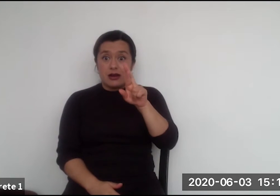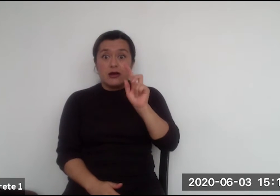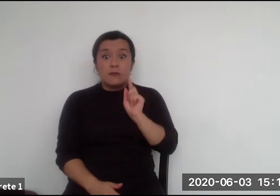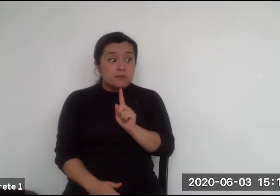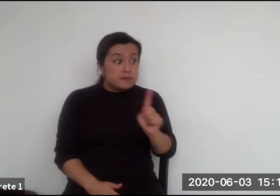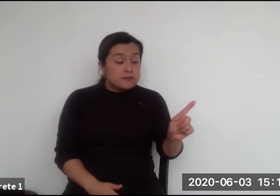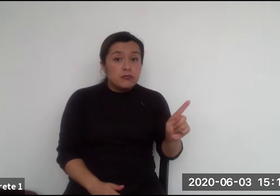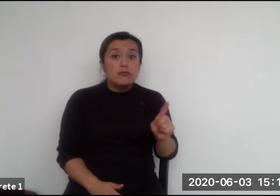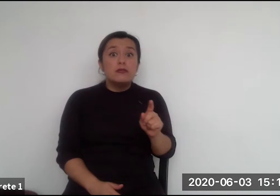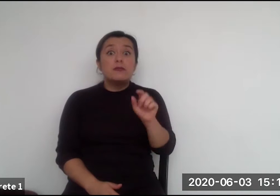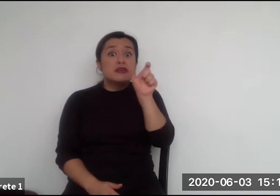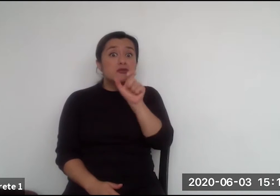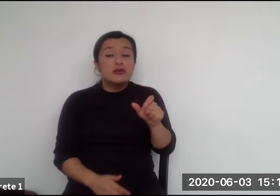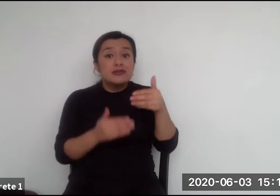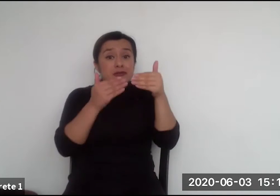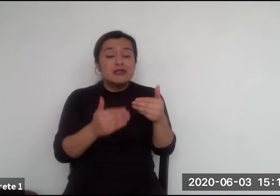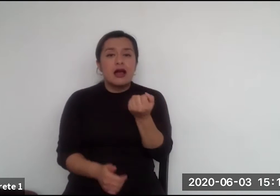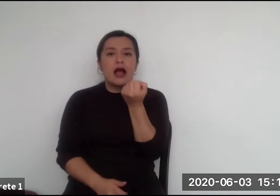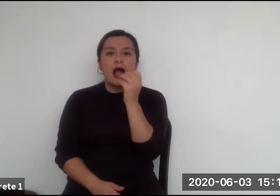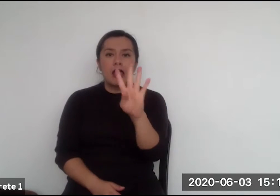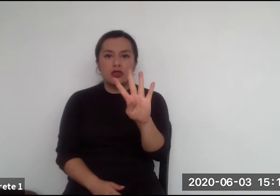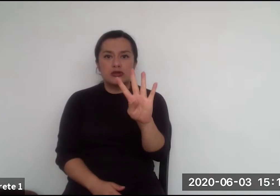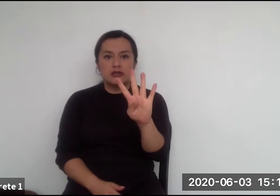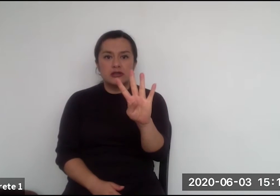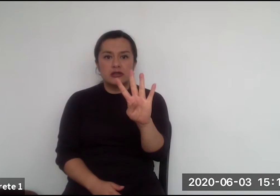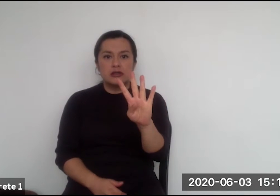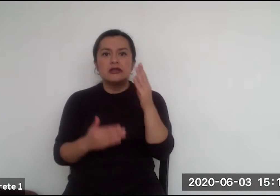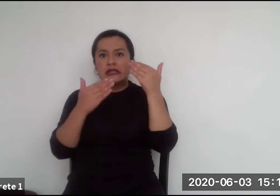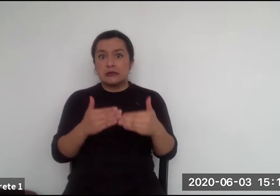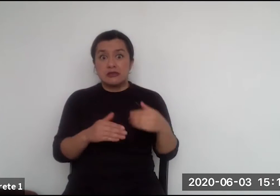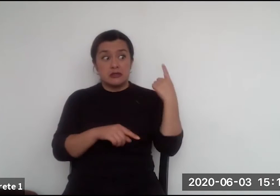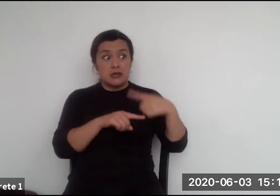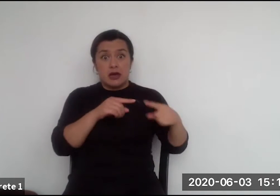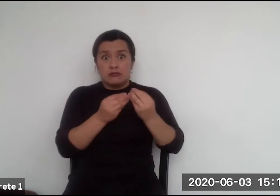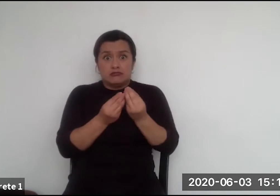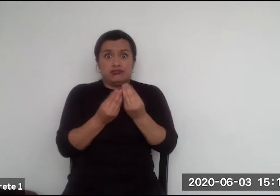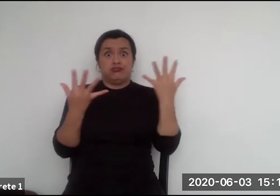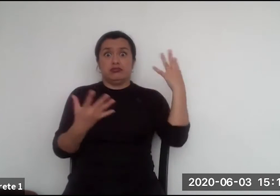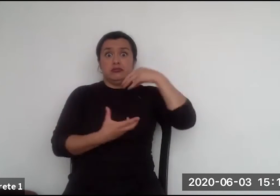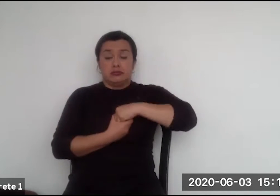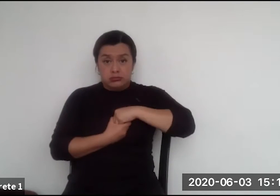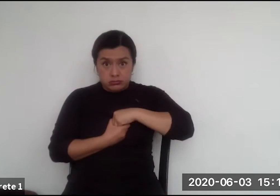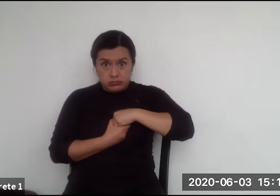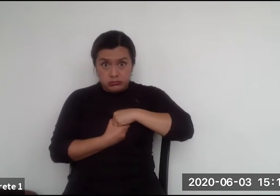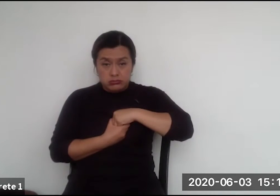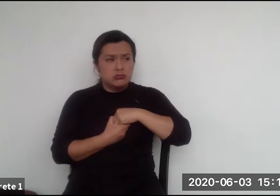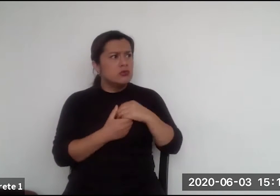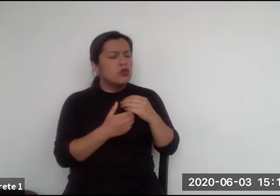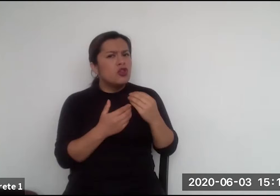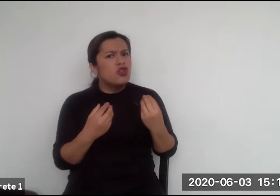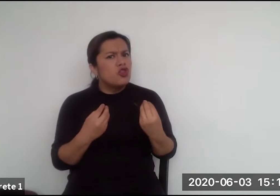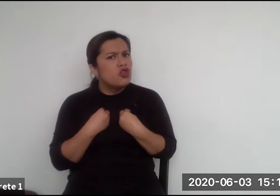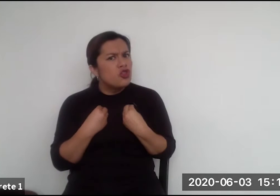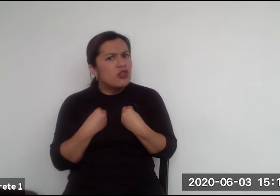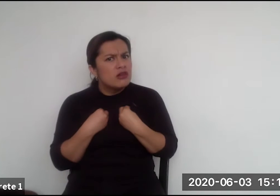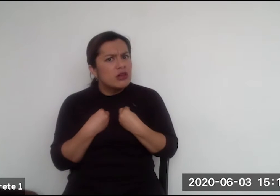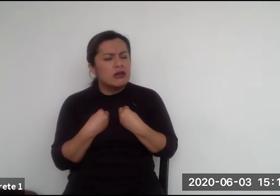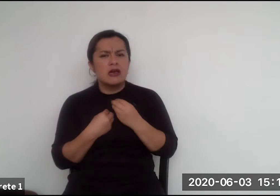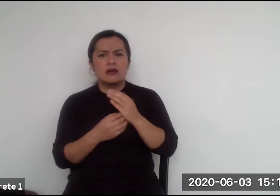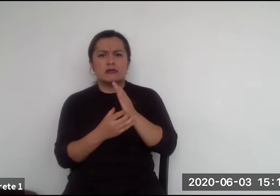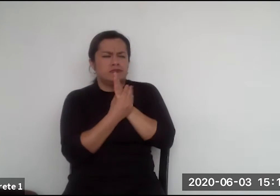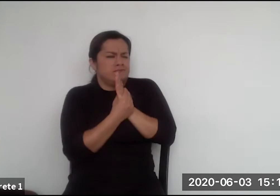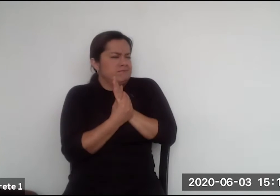integrantes con discapacidad, con discapacidades múltiples, viviendo en una condición de